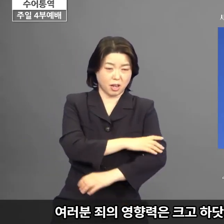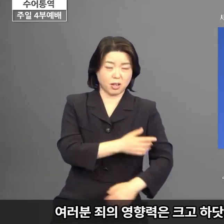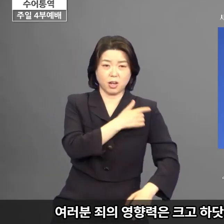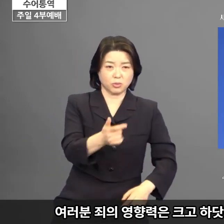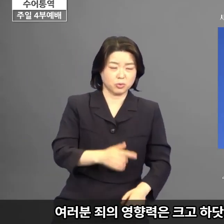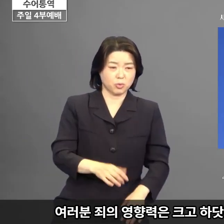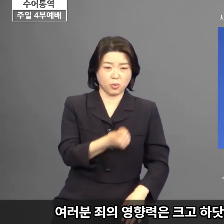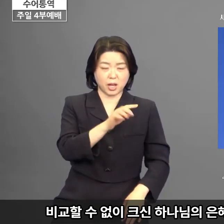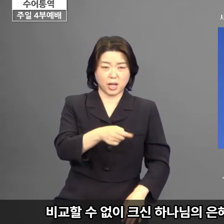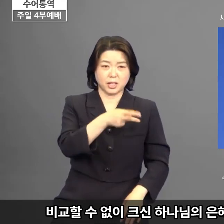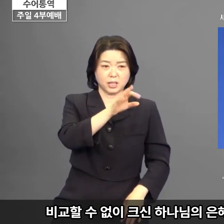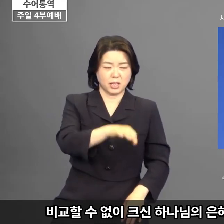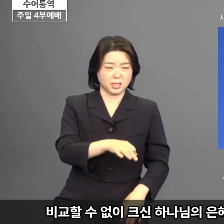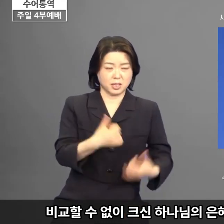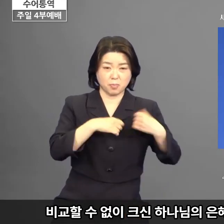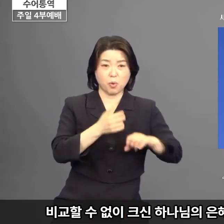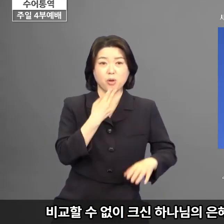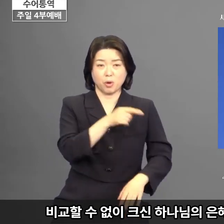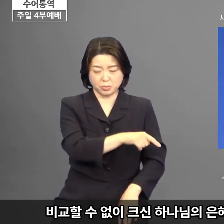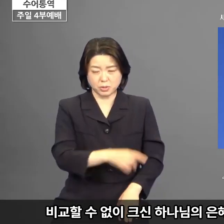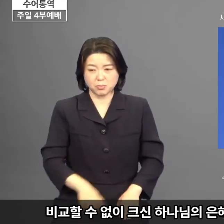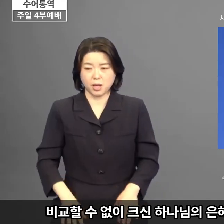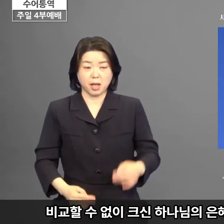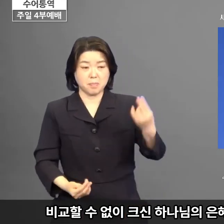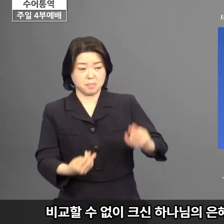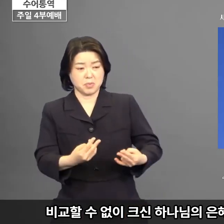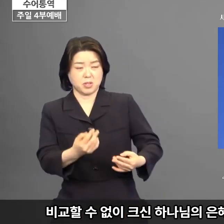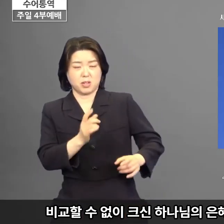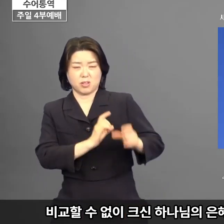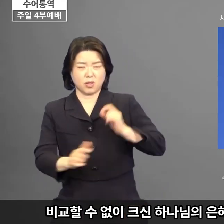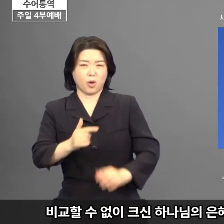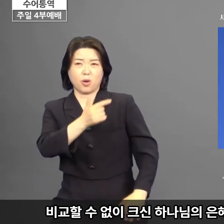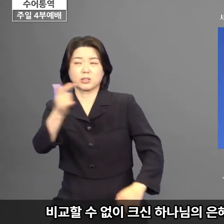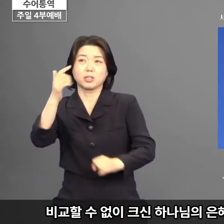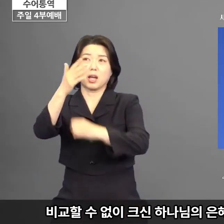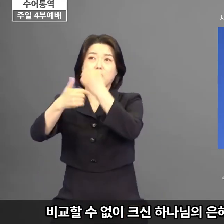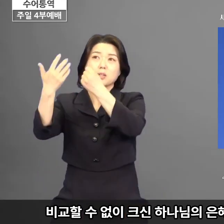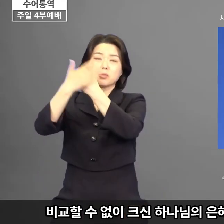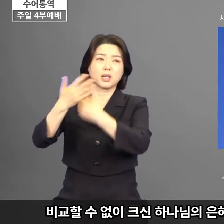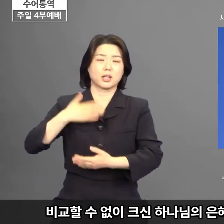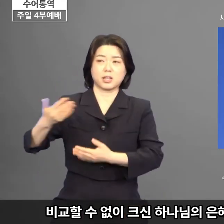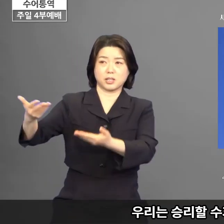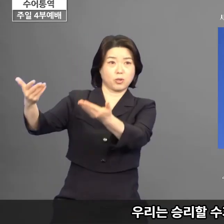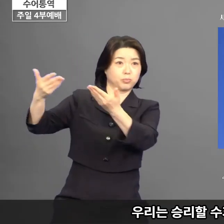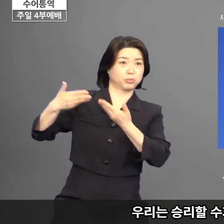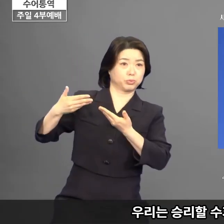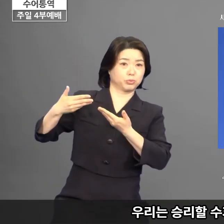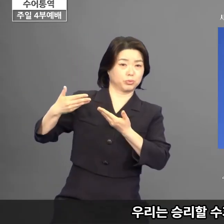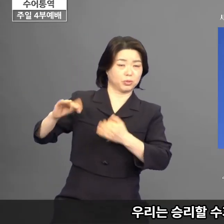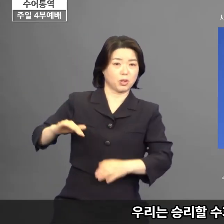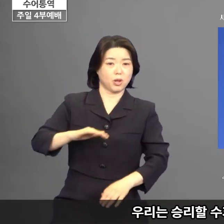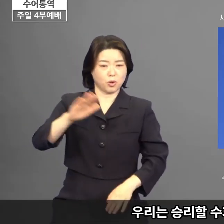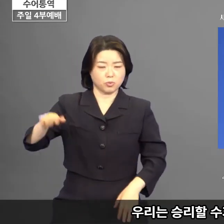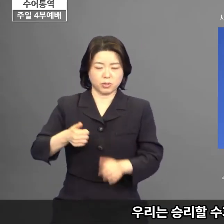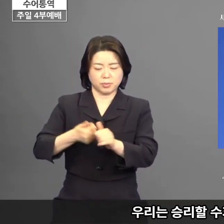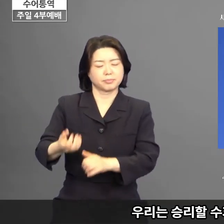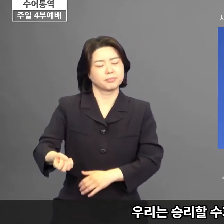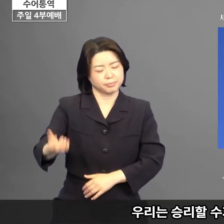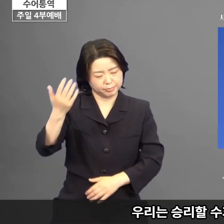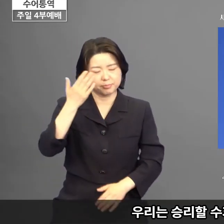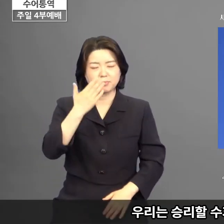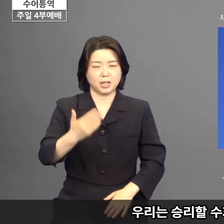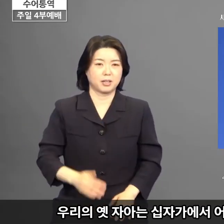물러서지는 않지만 비교할 수 없이 크신 하나님의 은혜가 우리 가운데 부어지기 때문에 우리는 승리할 수가